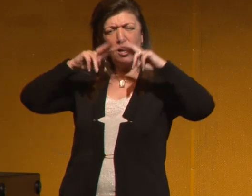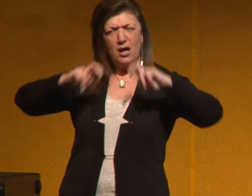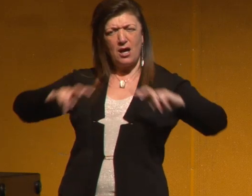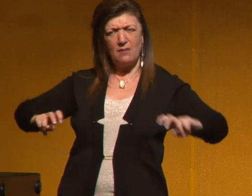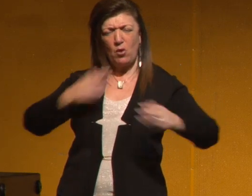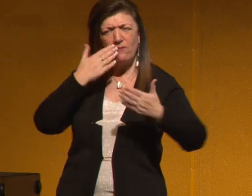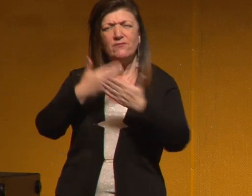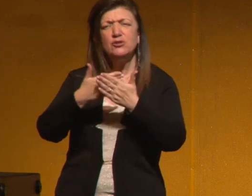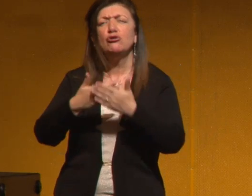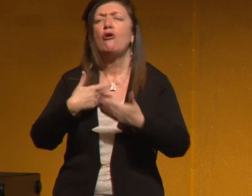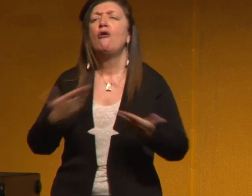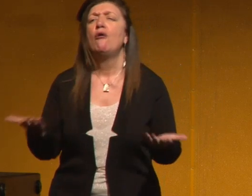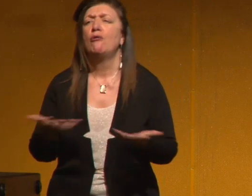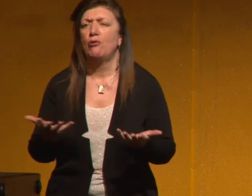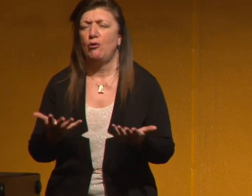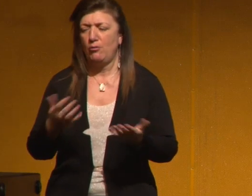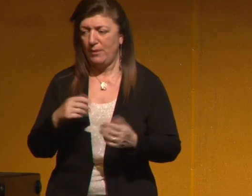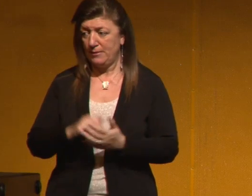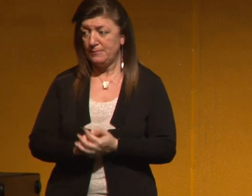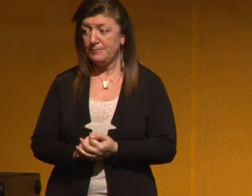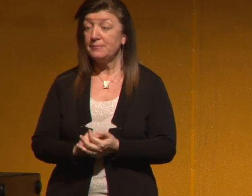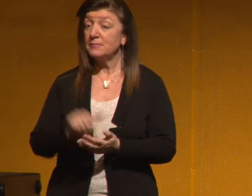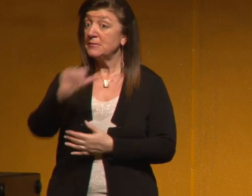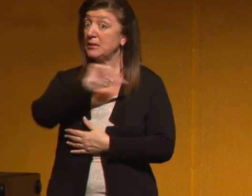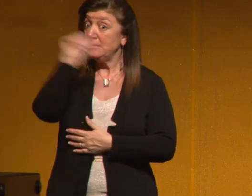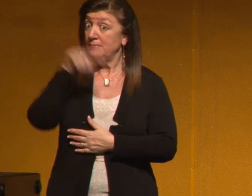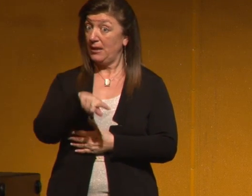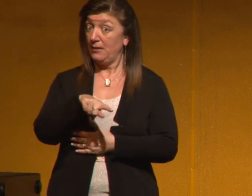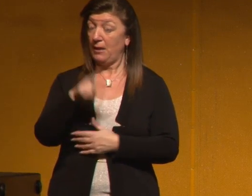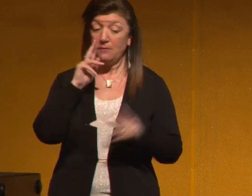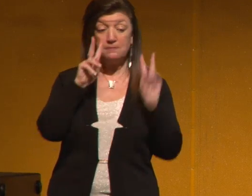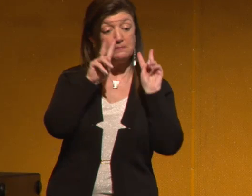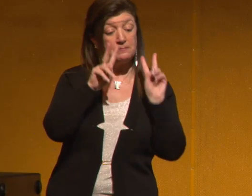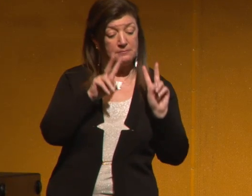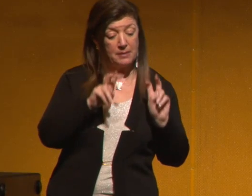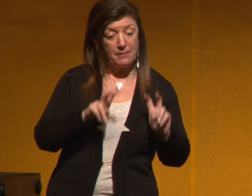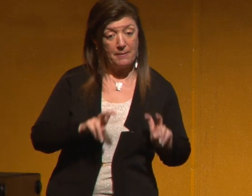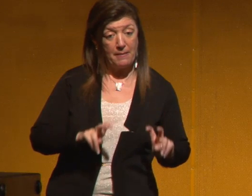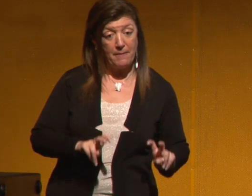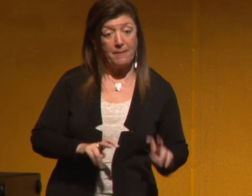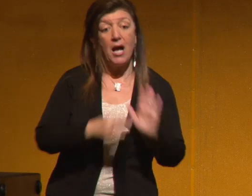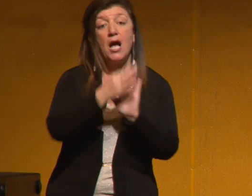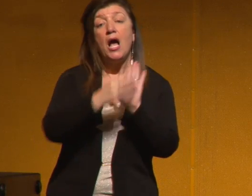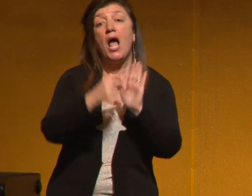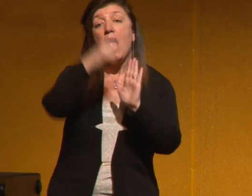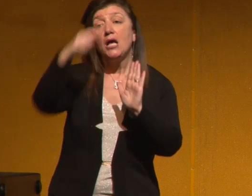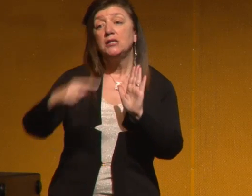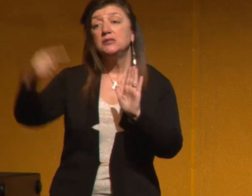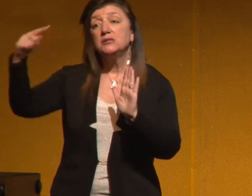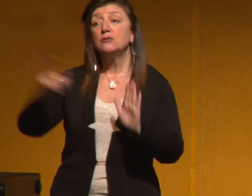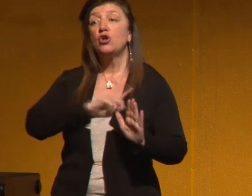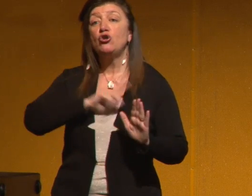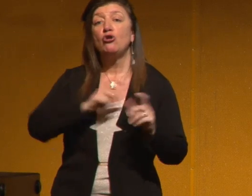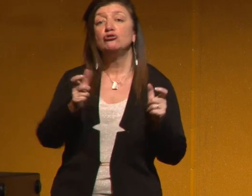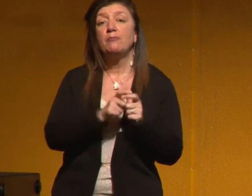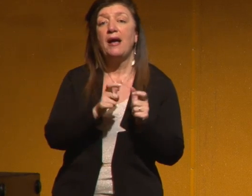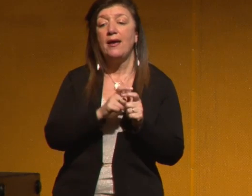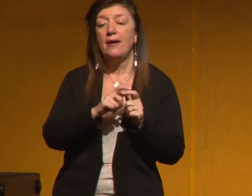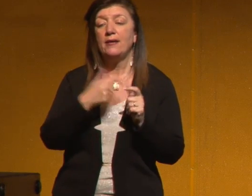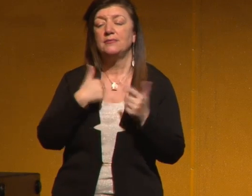vicino per quel che riguarda la prima l'ultima indagine istat sulla lettura nel nostro paese ci dice che solo il